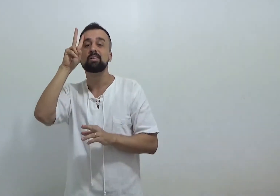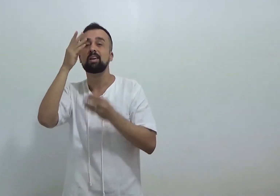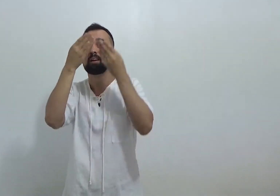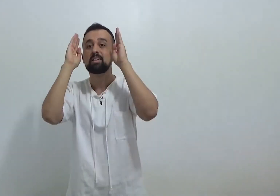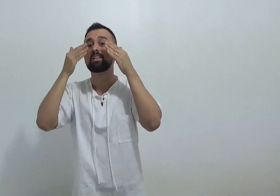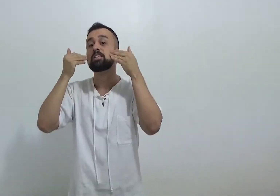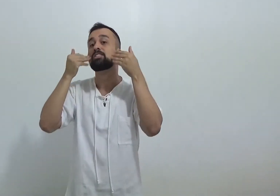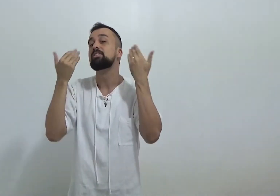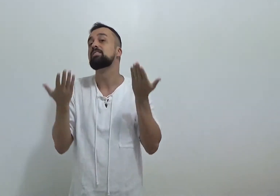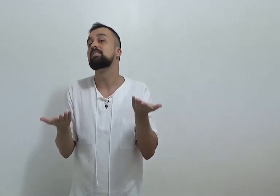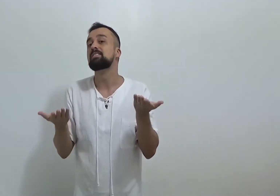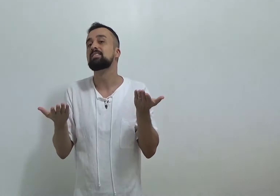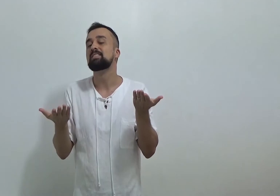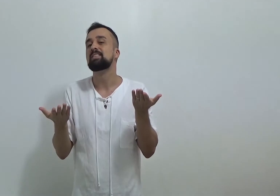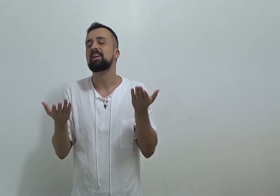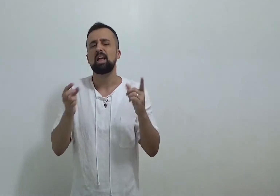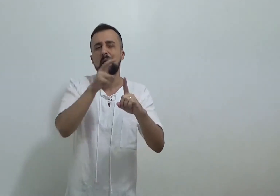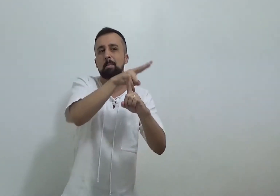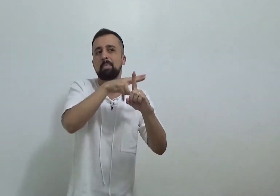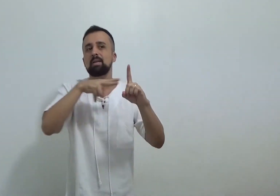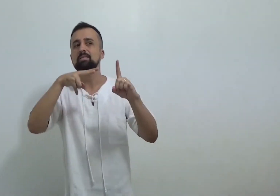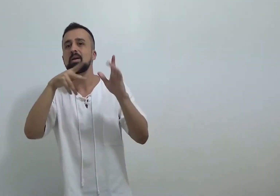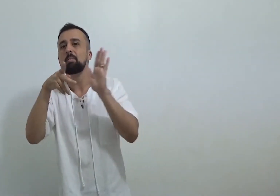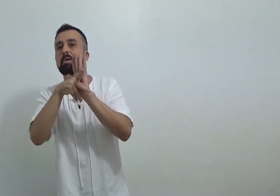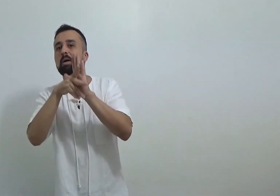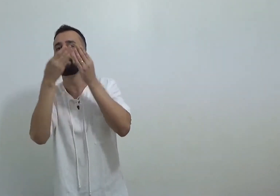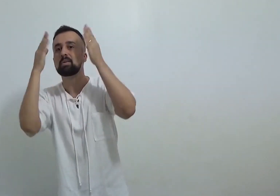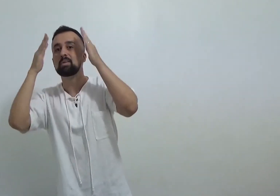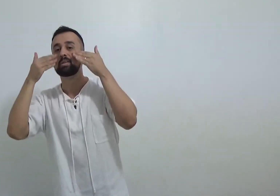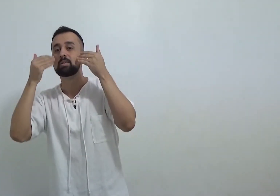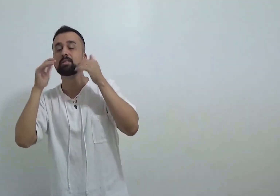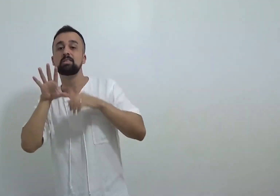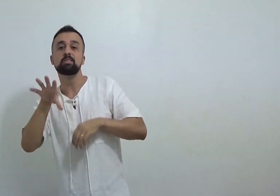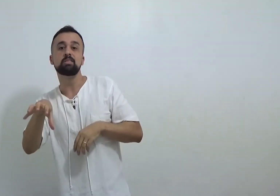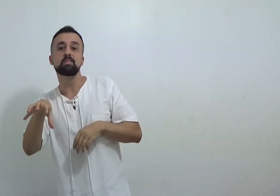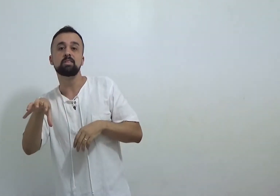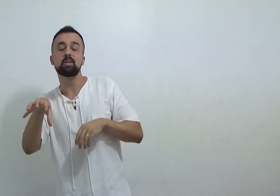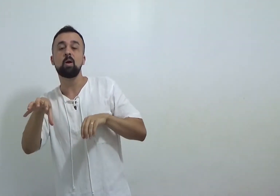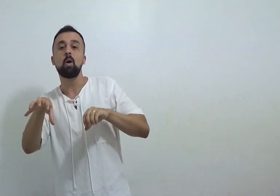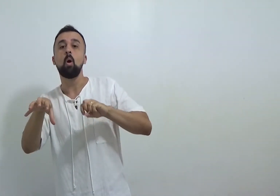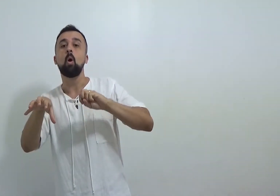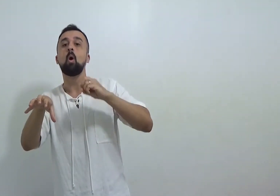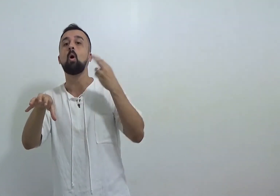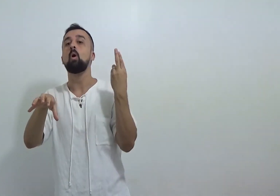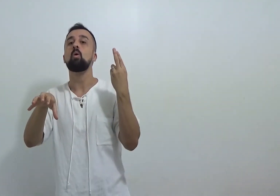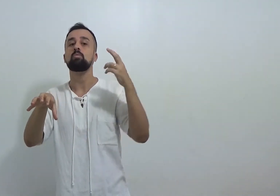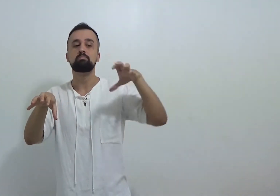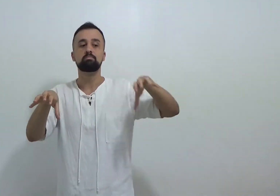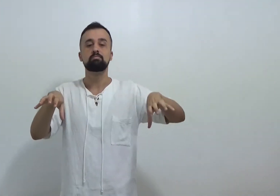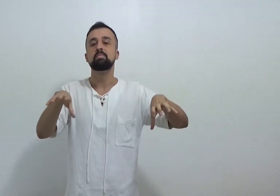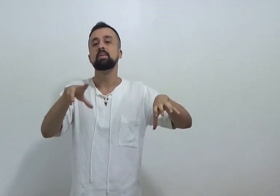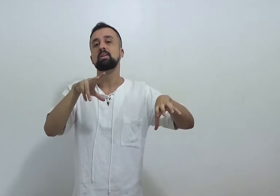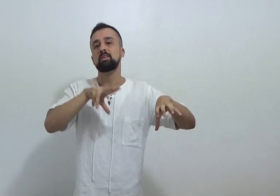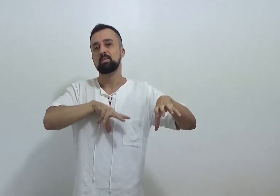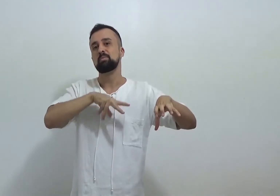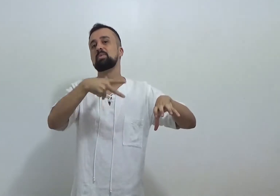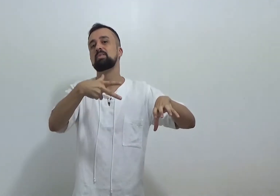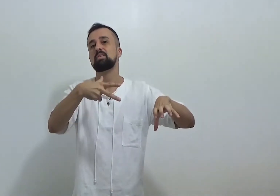isso, a história indígena, é mais na perspectiva dos indígenas ou